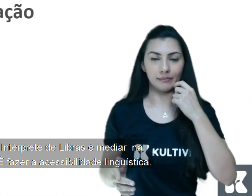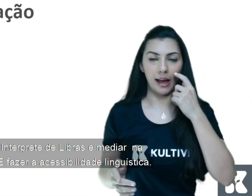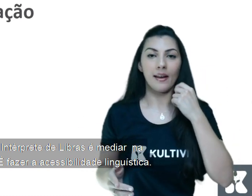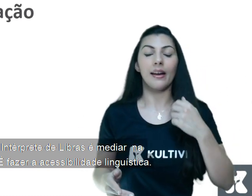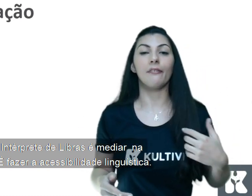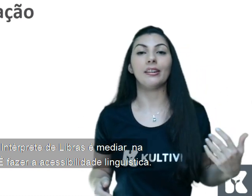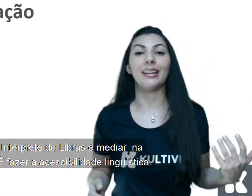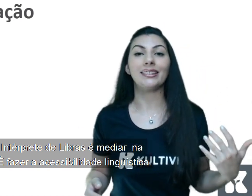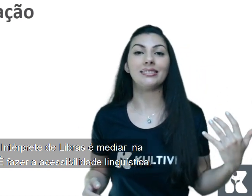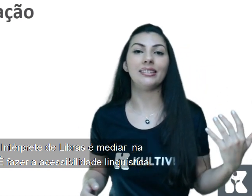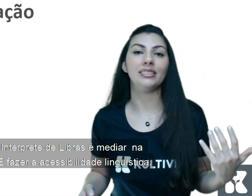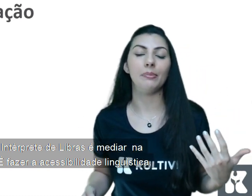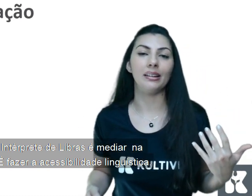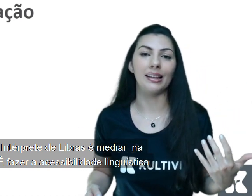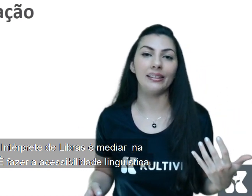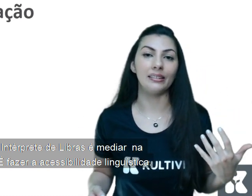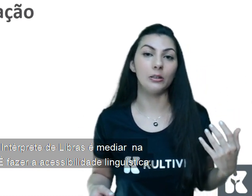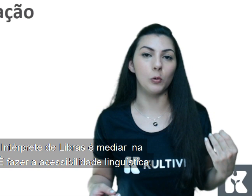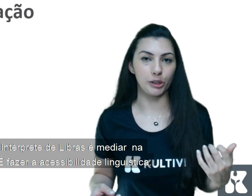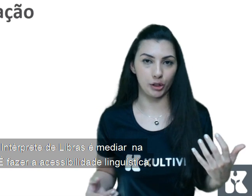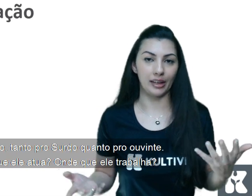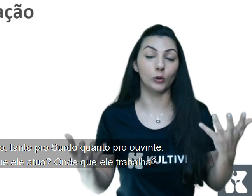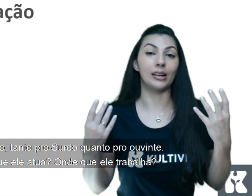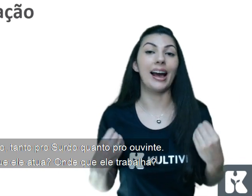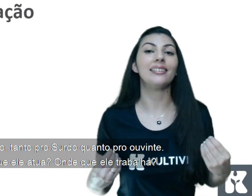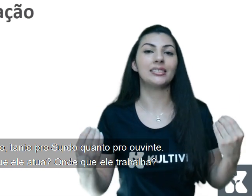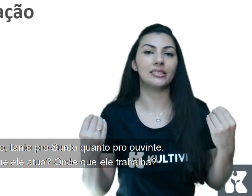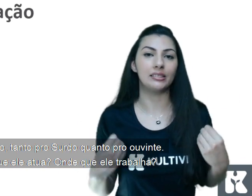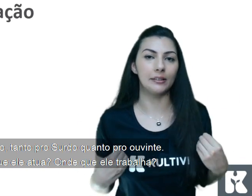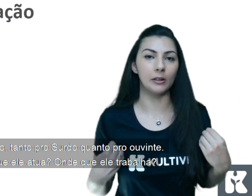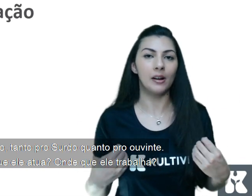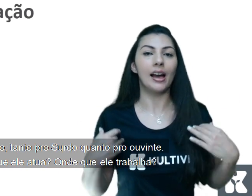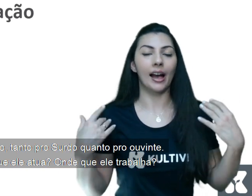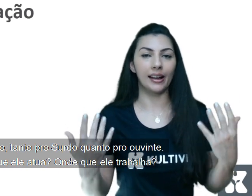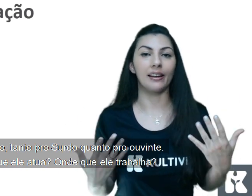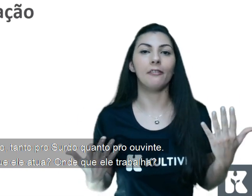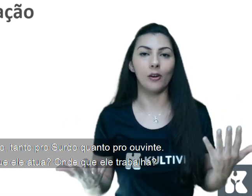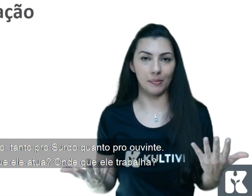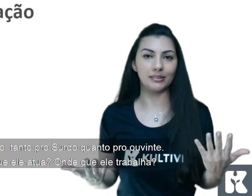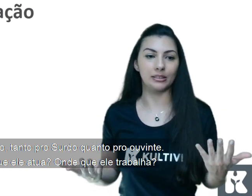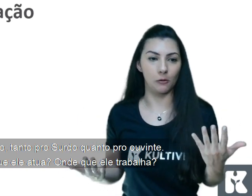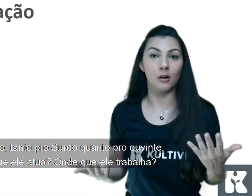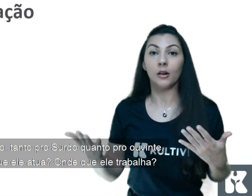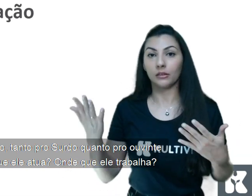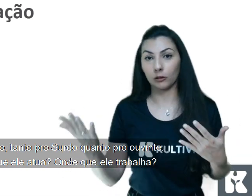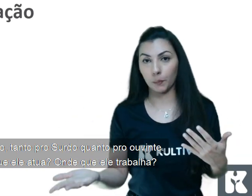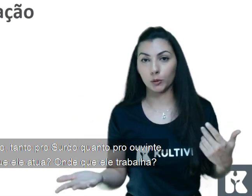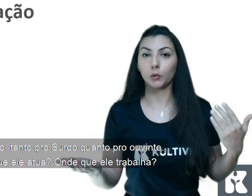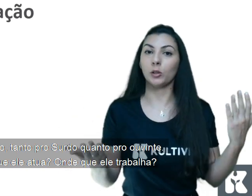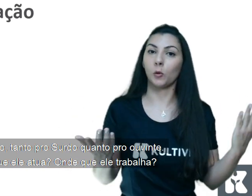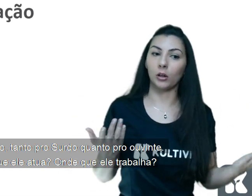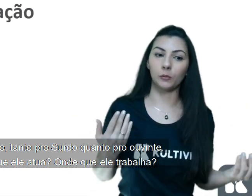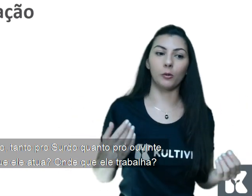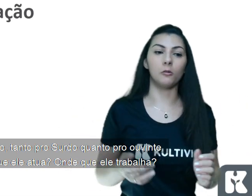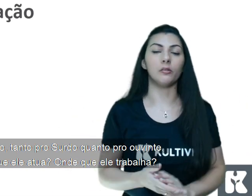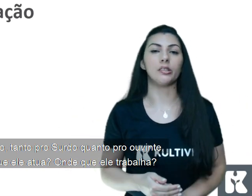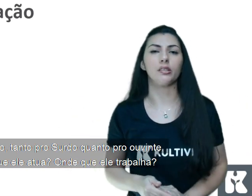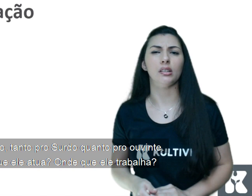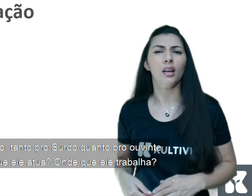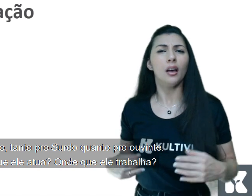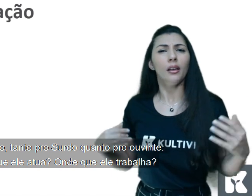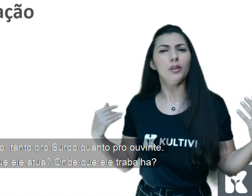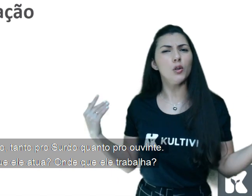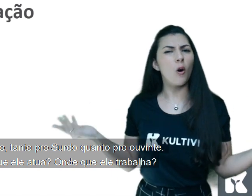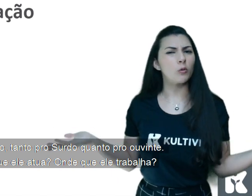acessibilizar, tá? É fazer a acessibilidade linguística, é tornar acessível aquela informação, tanto para o surdo quanto para o